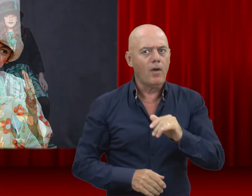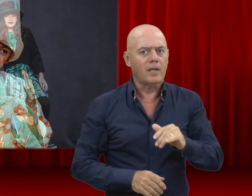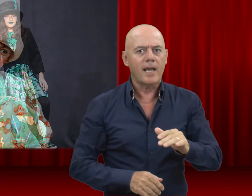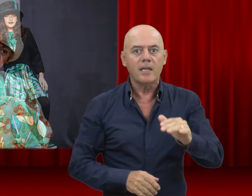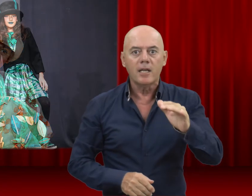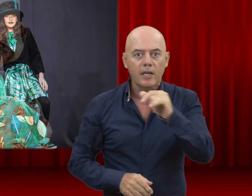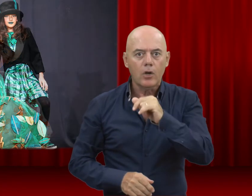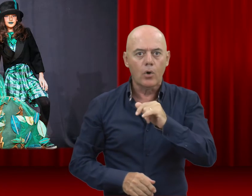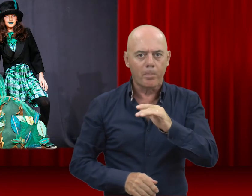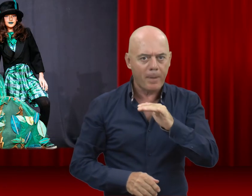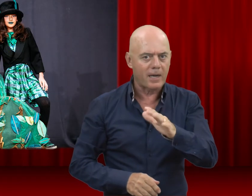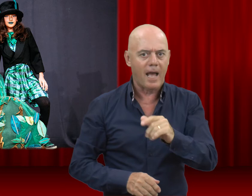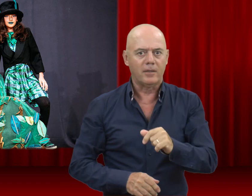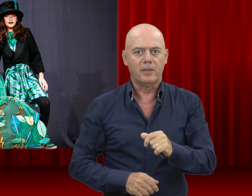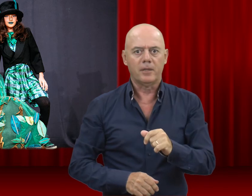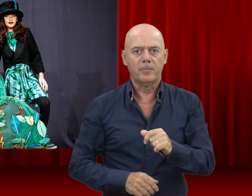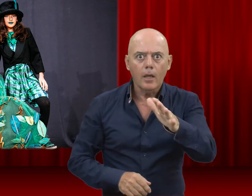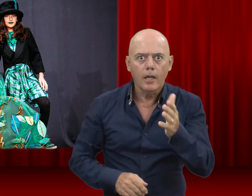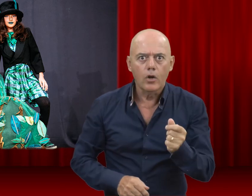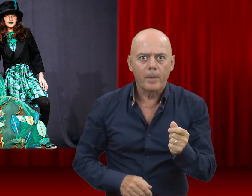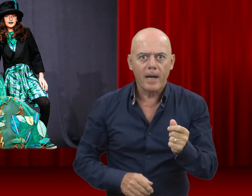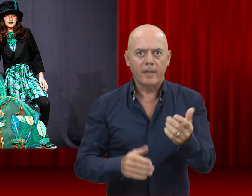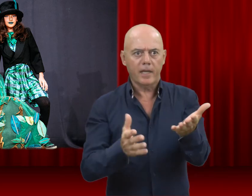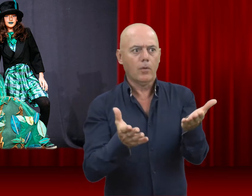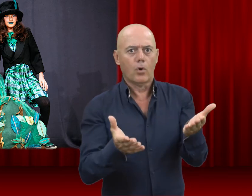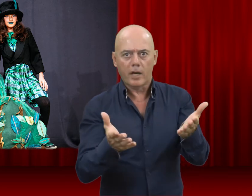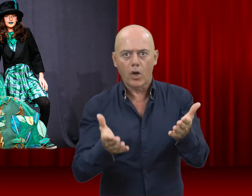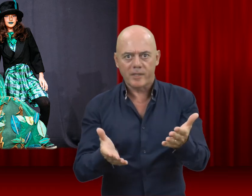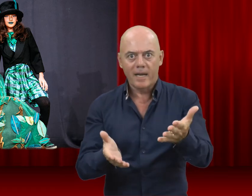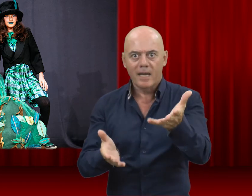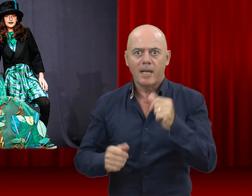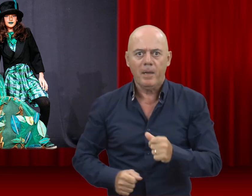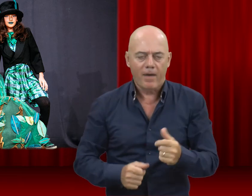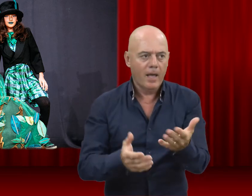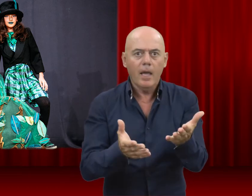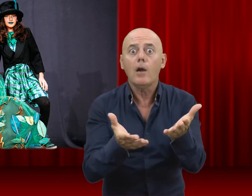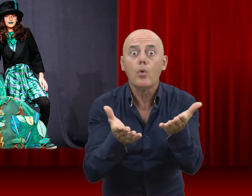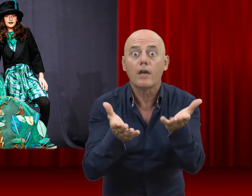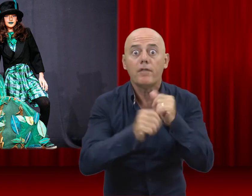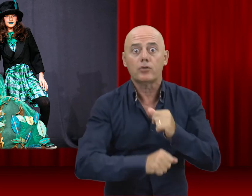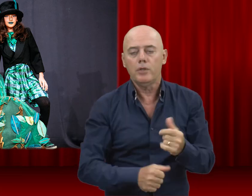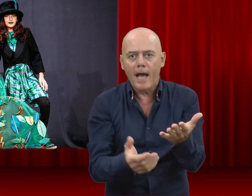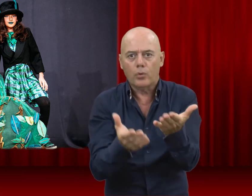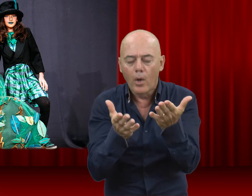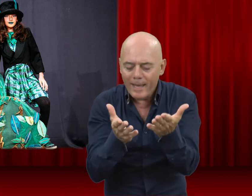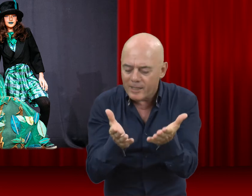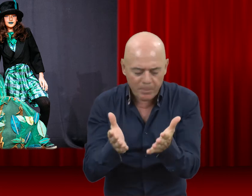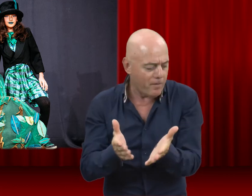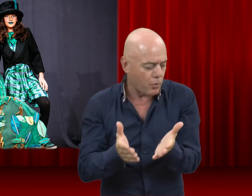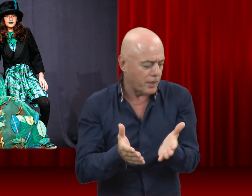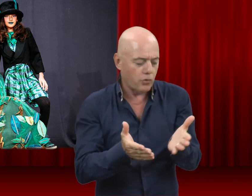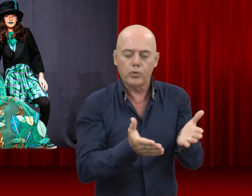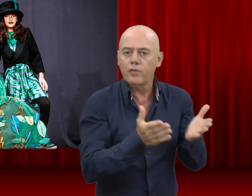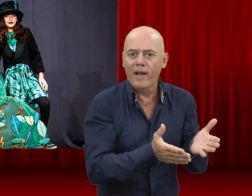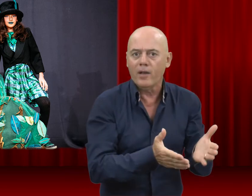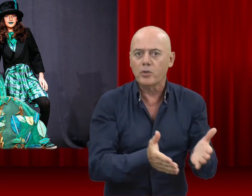prima volta il grillo parlante. Il grillo parlante era uno che le cose le sapeva, era uno che aveva studiato, che sapeva